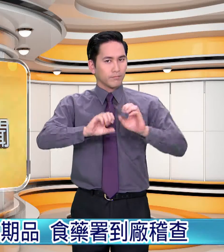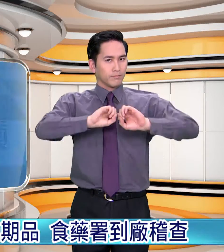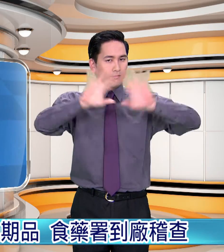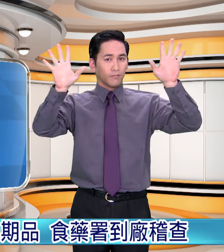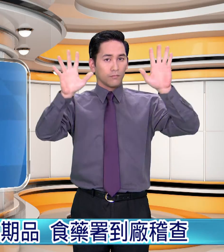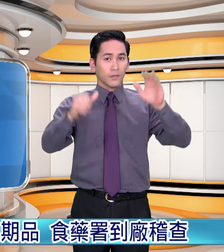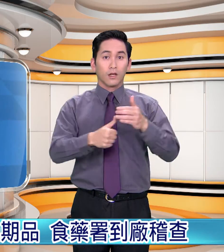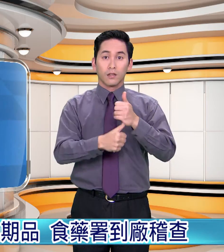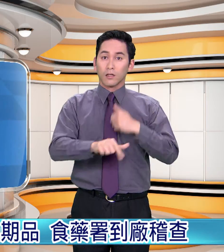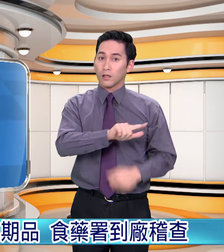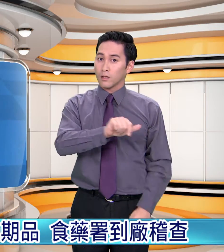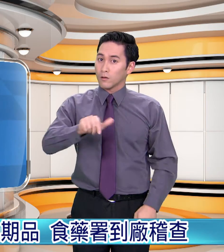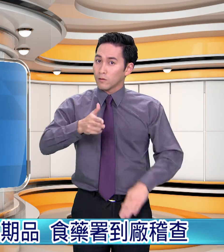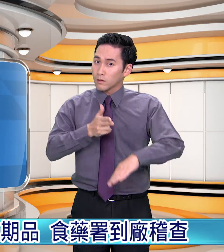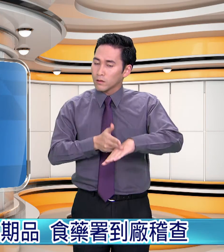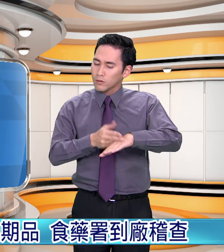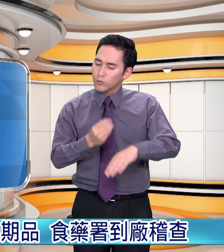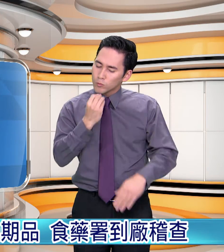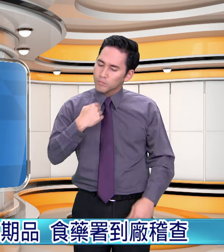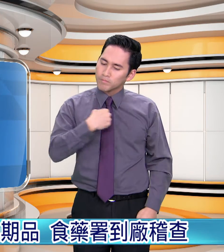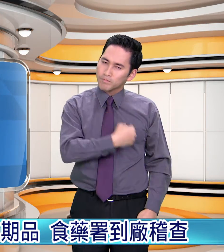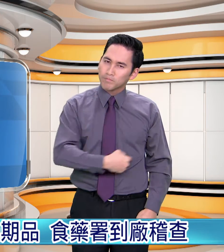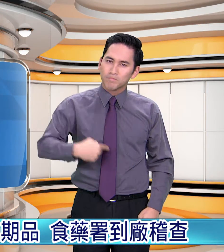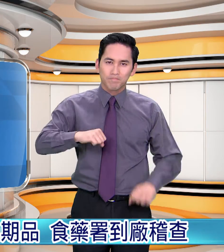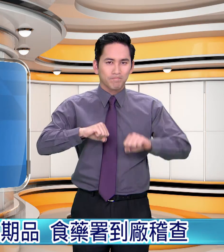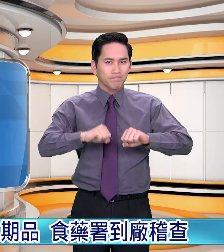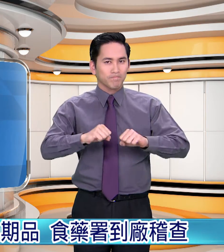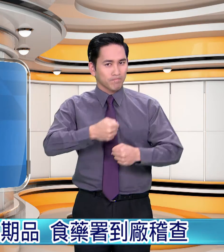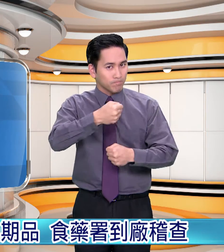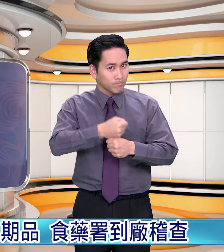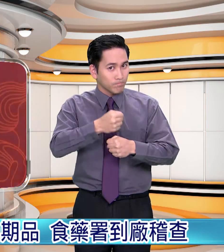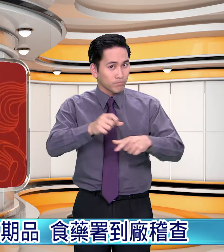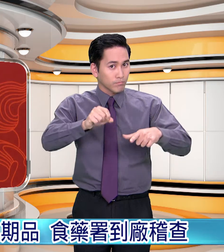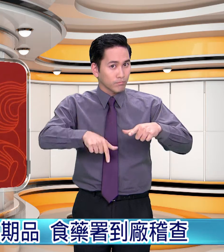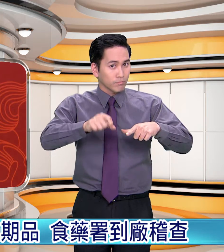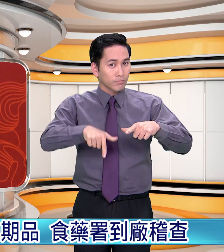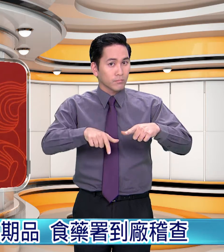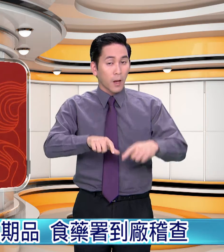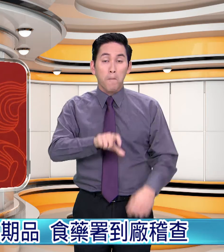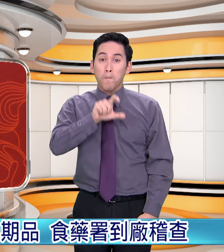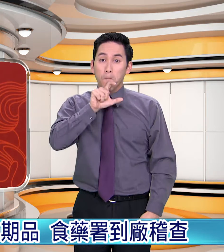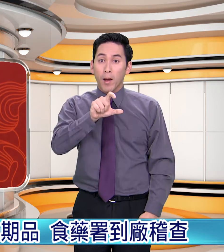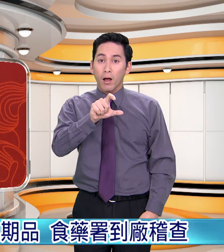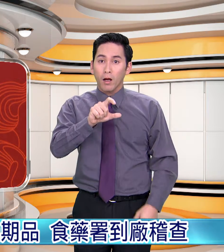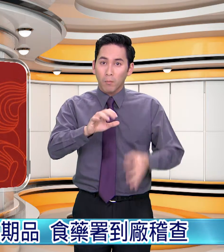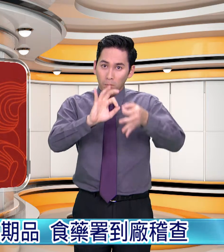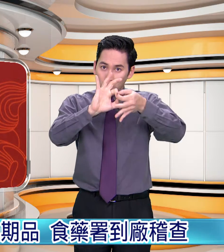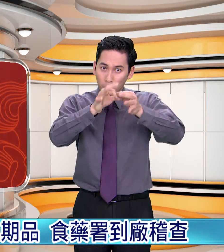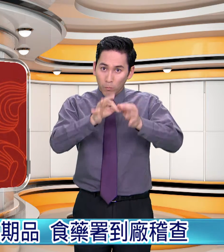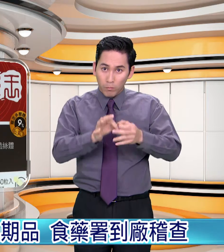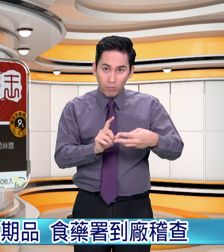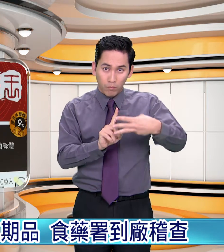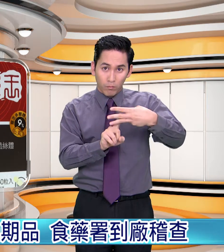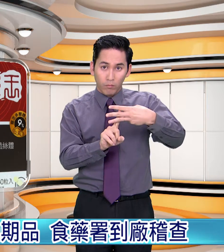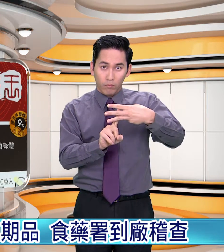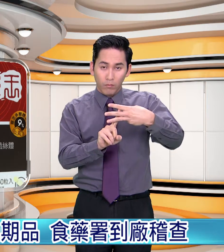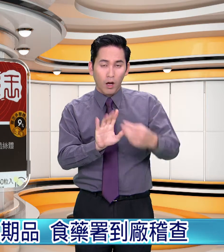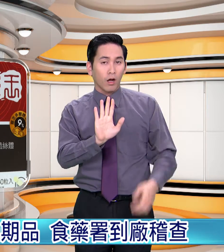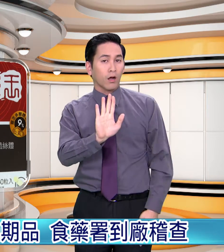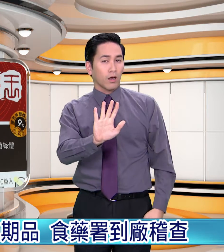生技健康食品业者葡萄王，被平面媒体报道指出，包括了灵